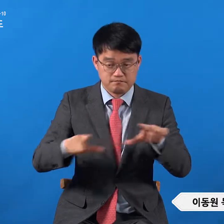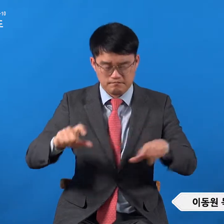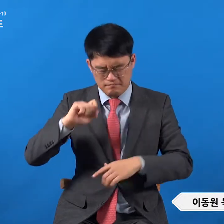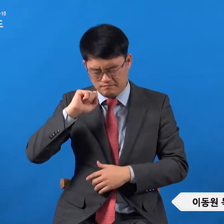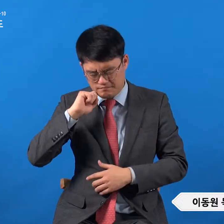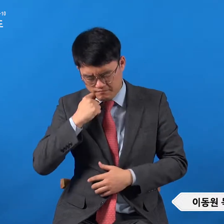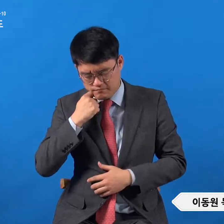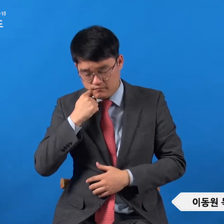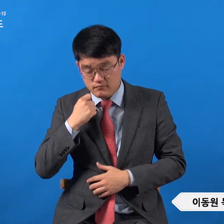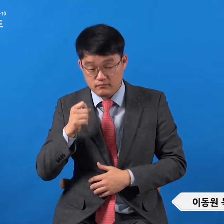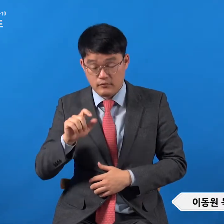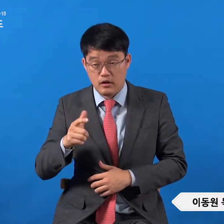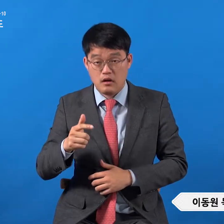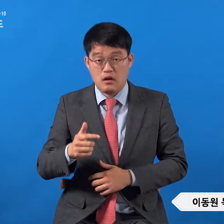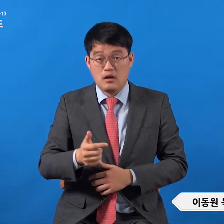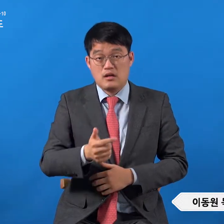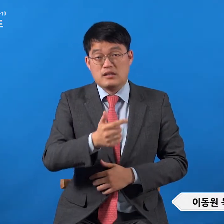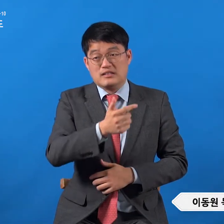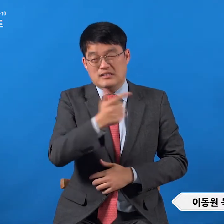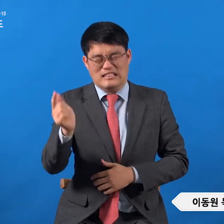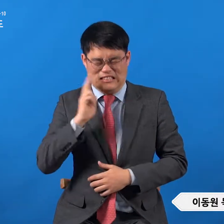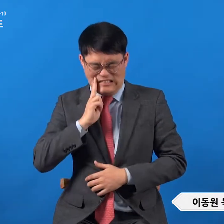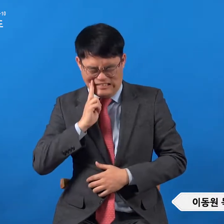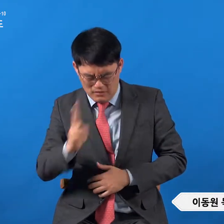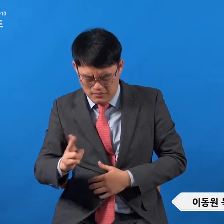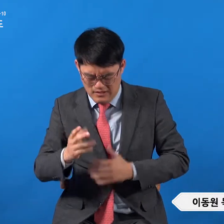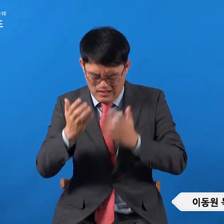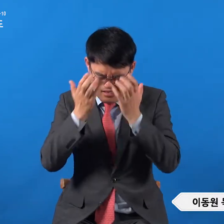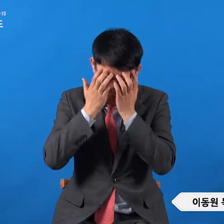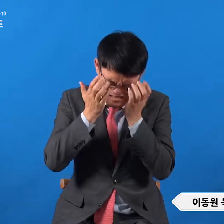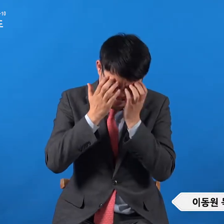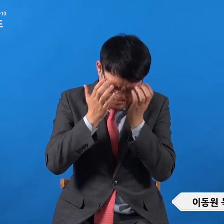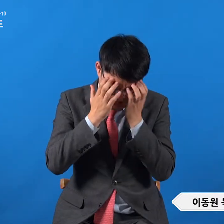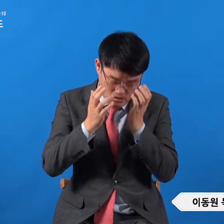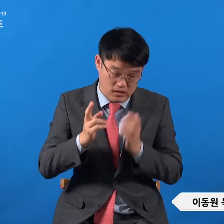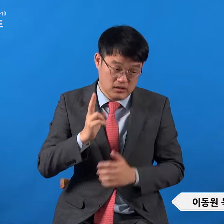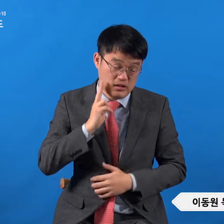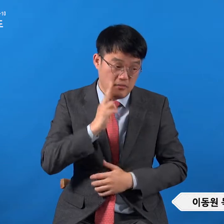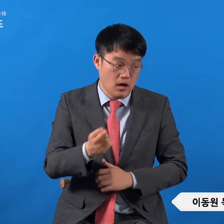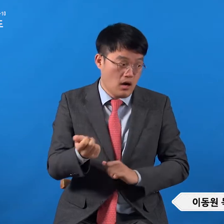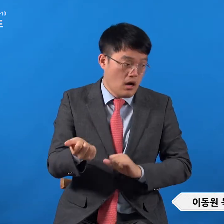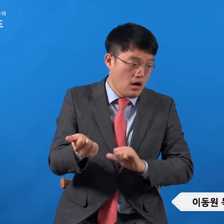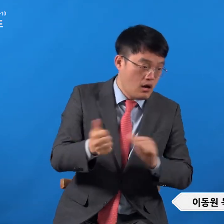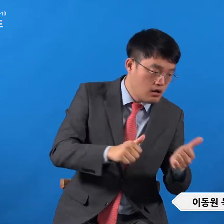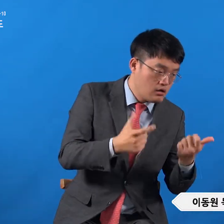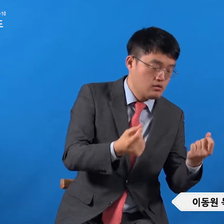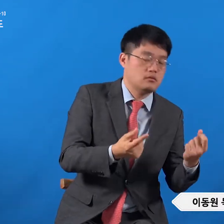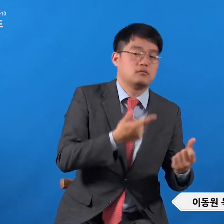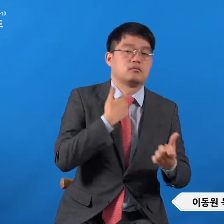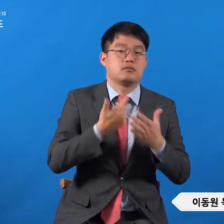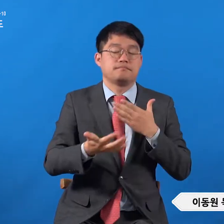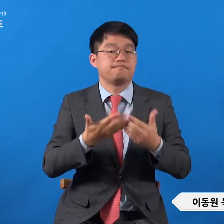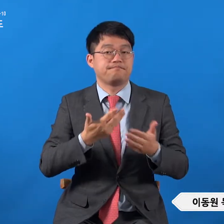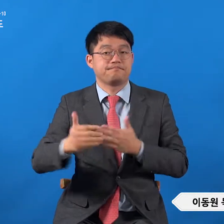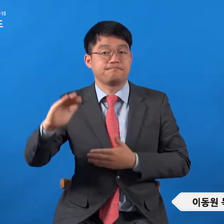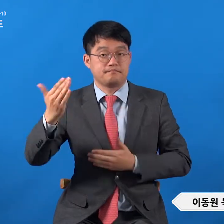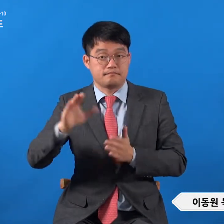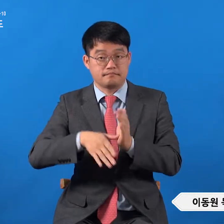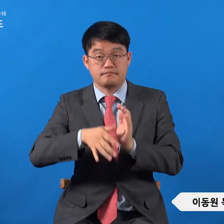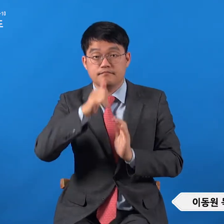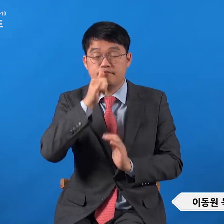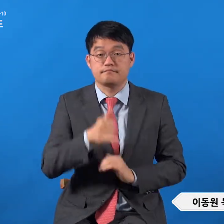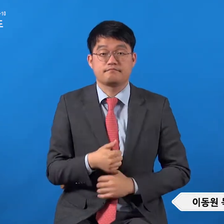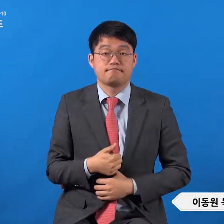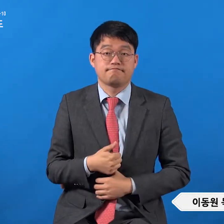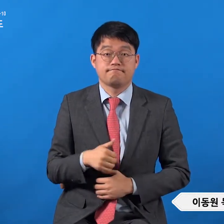환난이 아닌 큰 고난, 큰 환난, 큰 사망의 경험을 하게 됩니다.